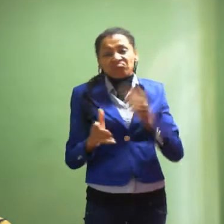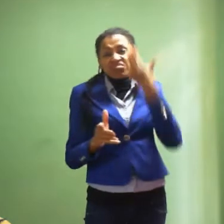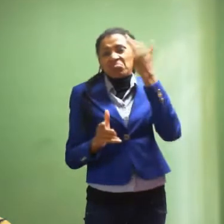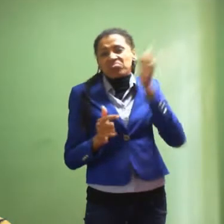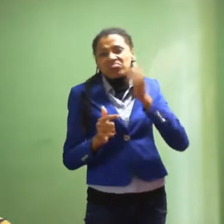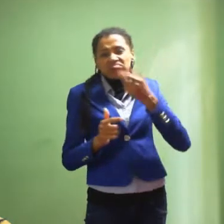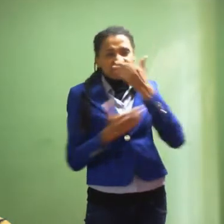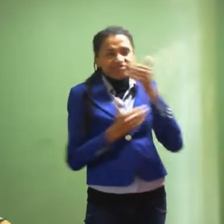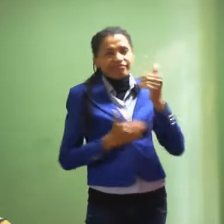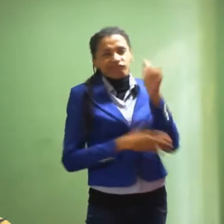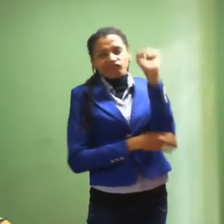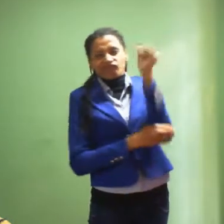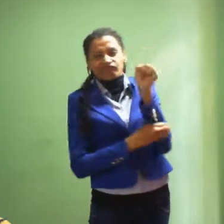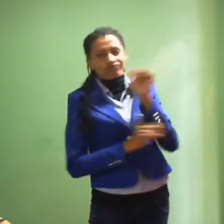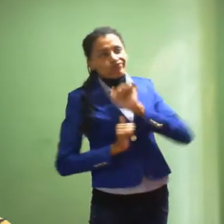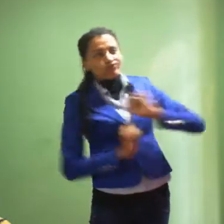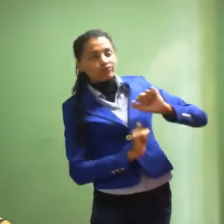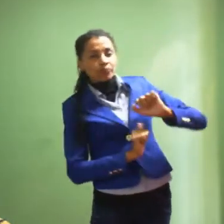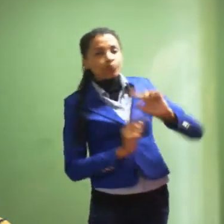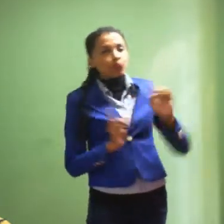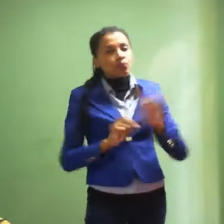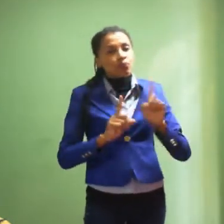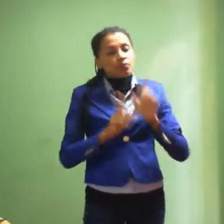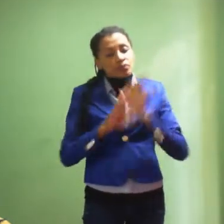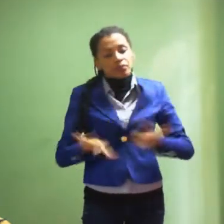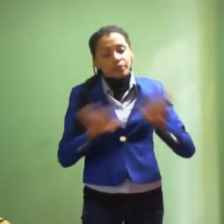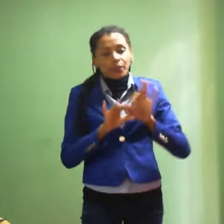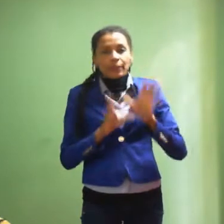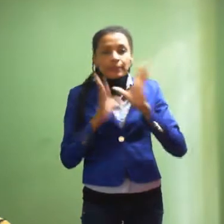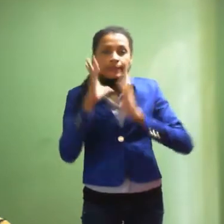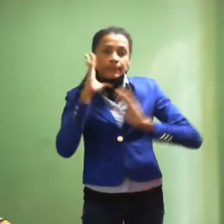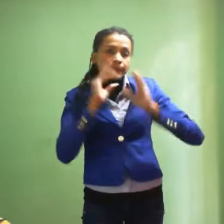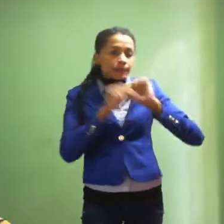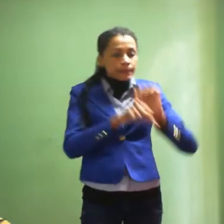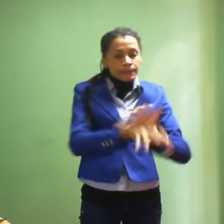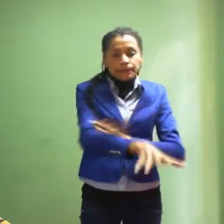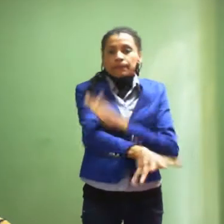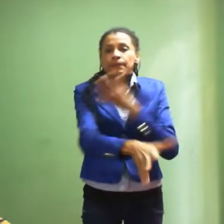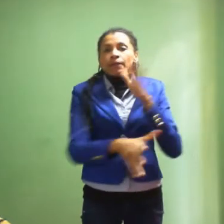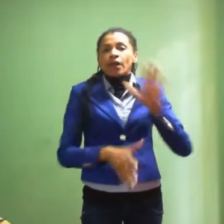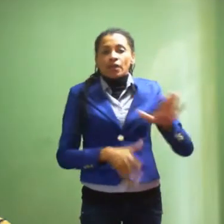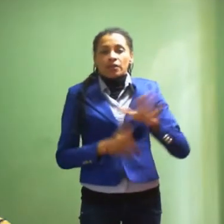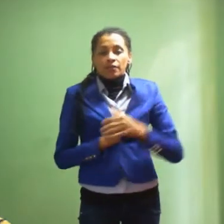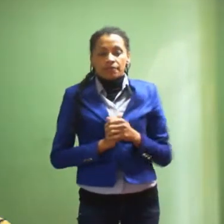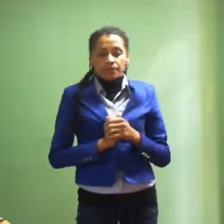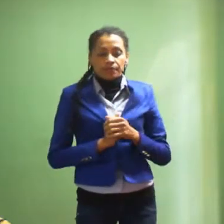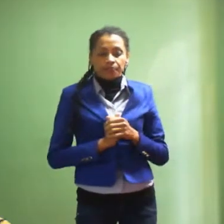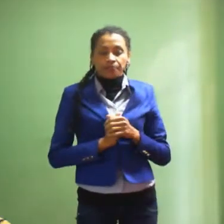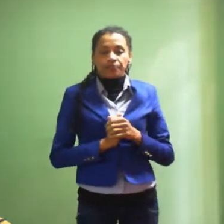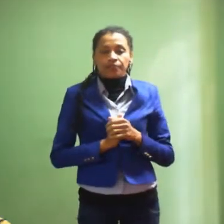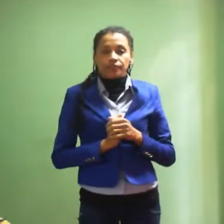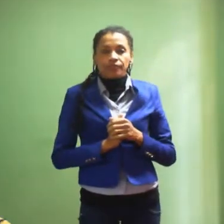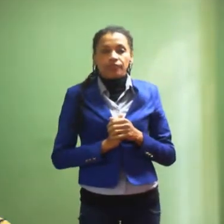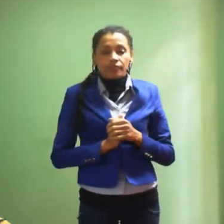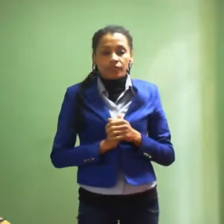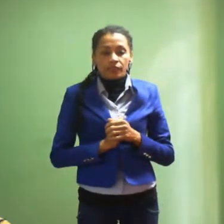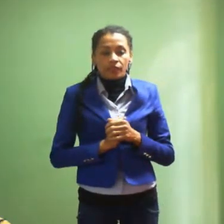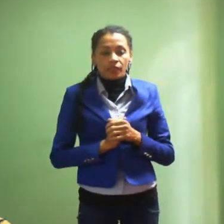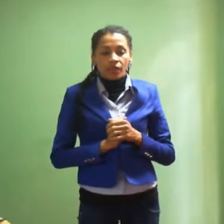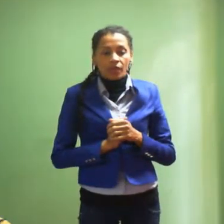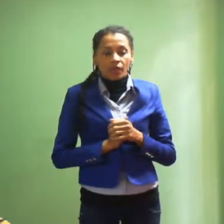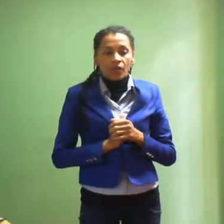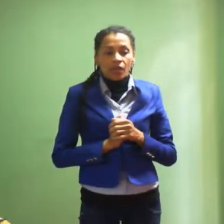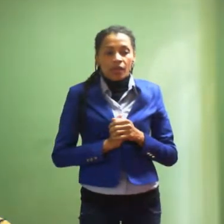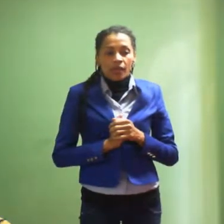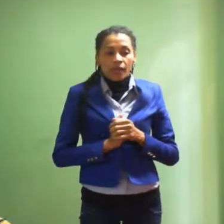escritura. Entonces, por eso la idea no es que sea algo que se utilice en la evaluación con ese propósito.